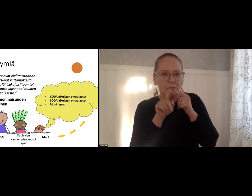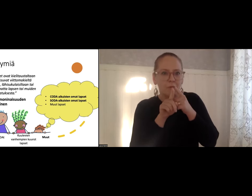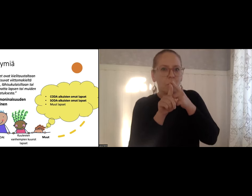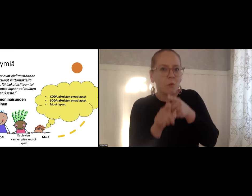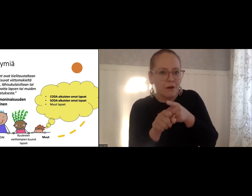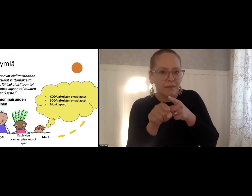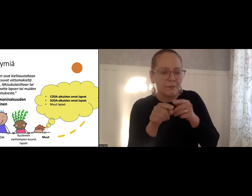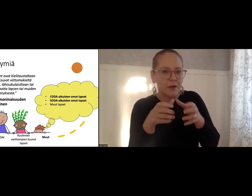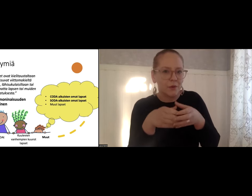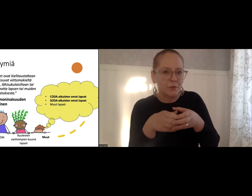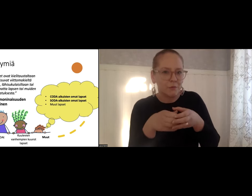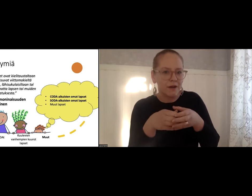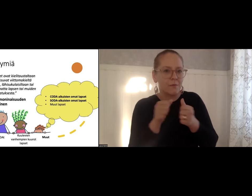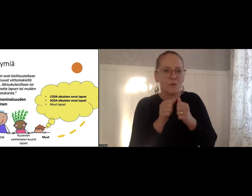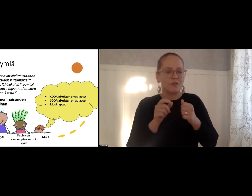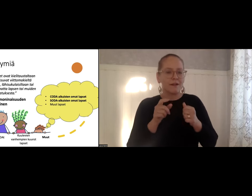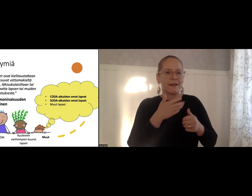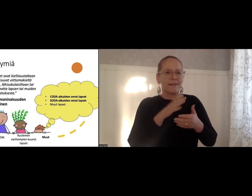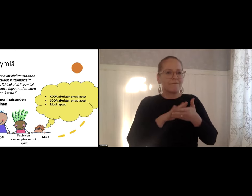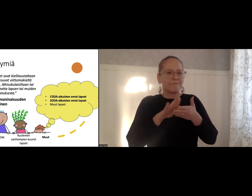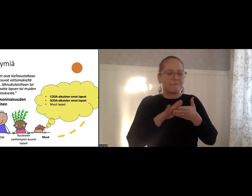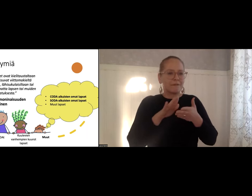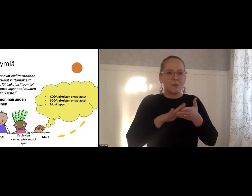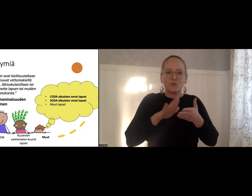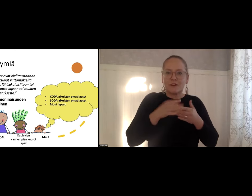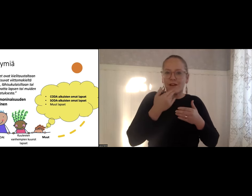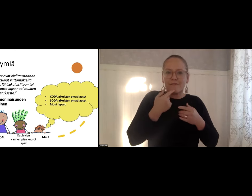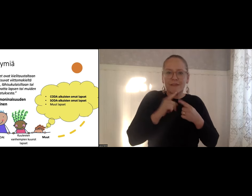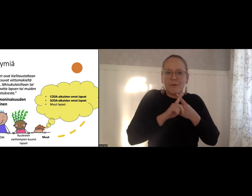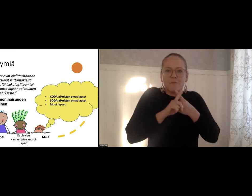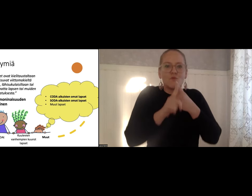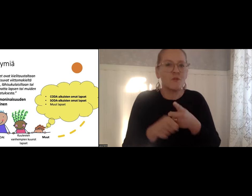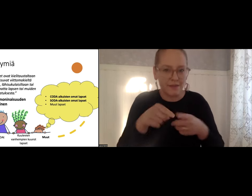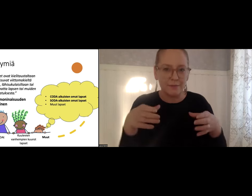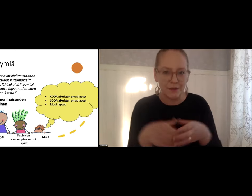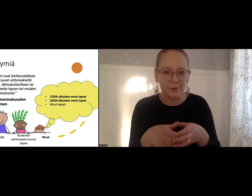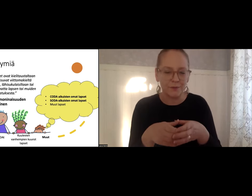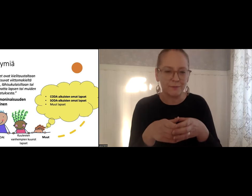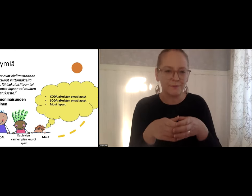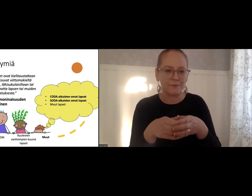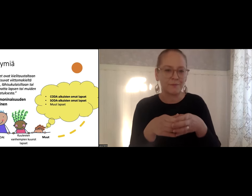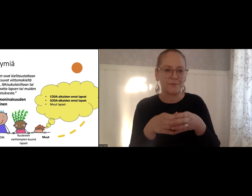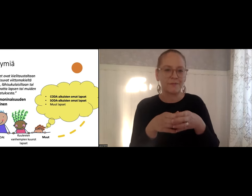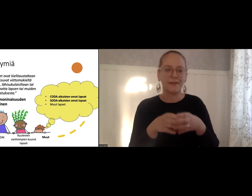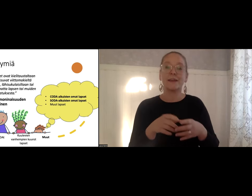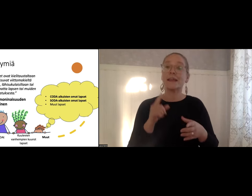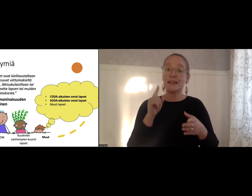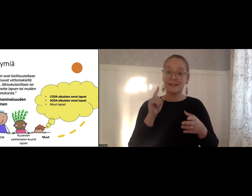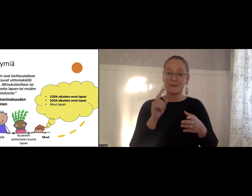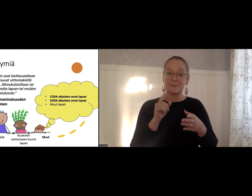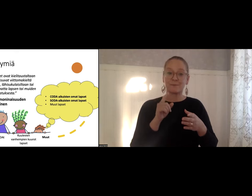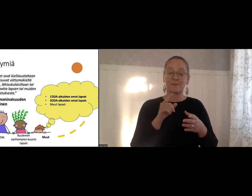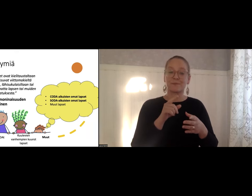moninaisempi, on mielenkiintoista lähteä kurkistamaan, päästä mukaan siihen, että mutta tavallaan ehkä me emme ole vielä